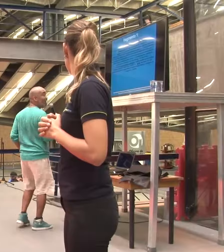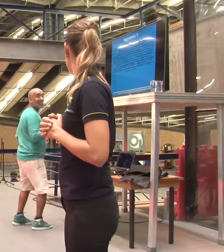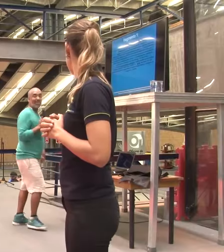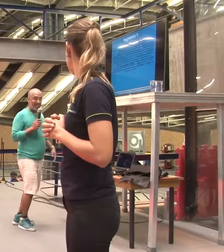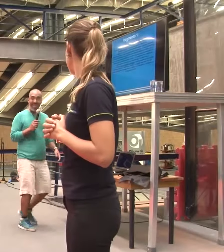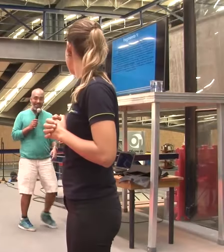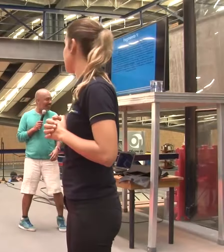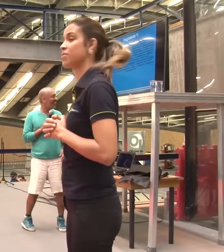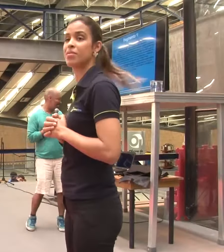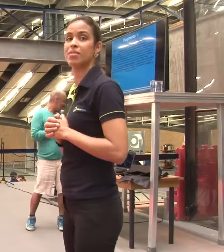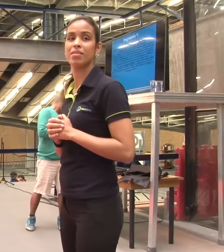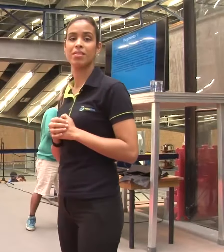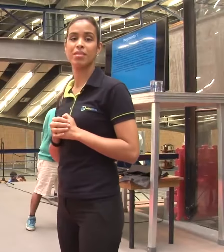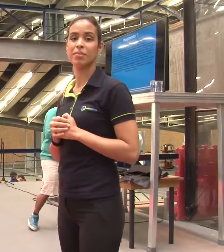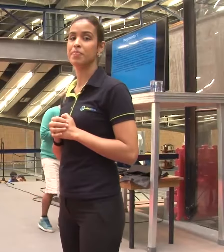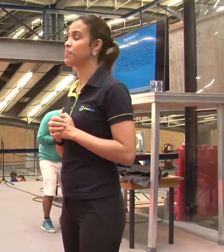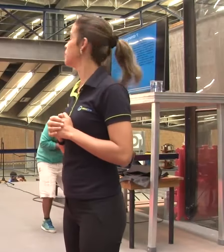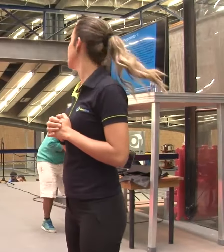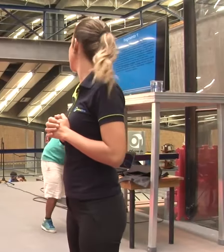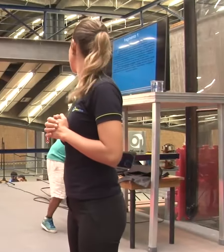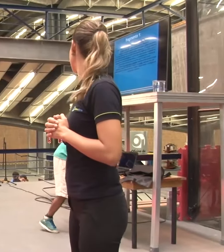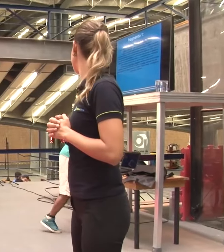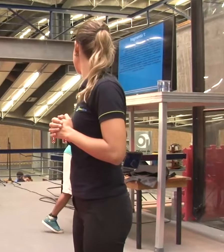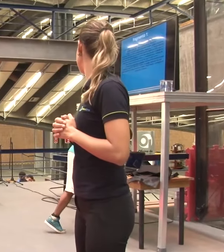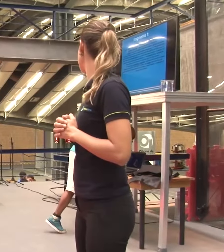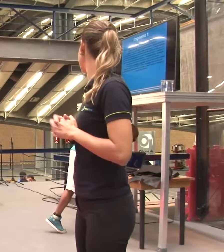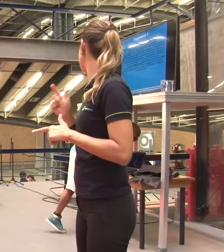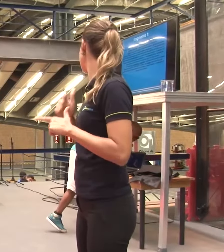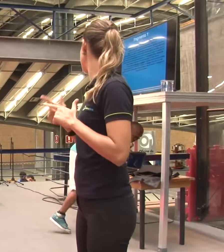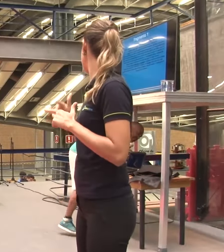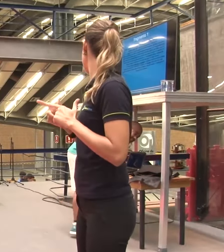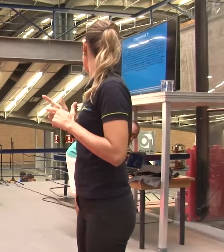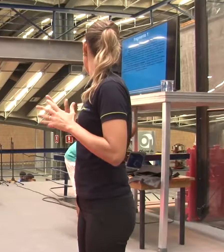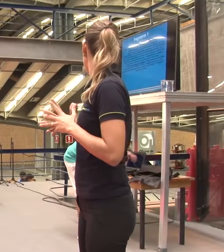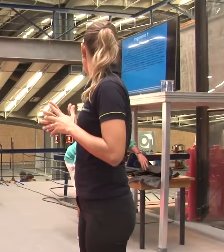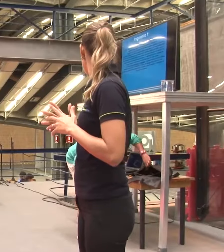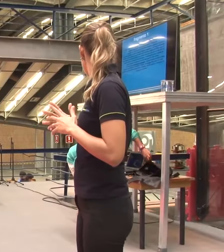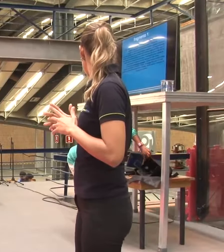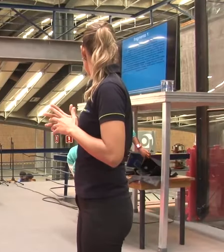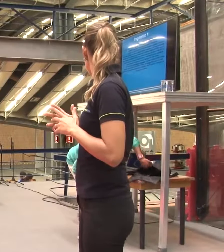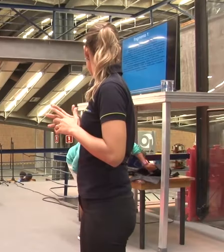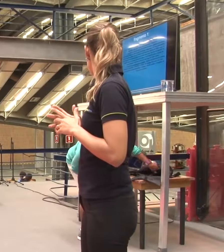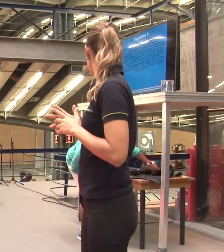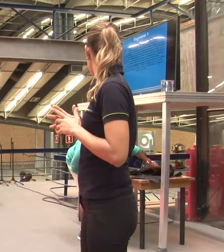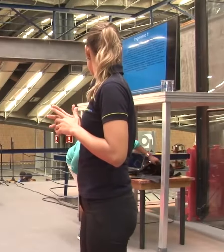Isso ocorre com o meu treco. É, realmente. Tá faltando a fonte. Será que tá aqui?